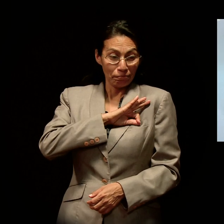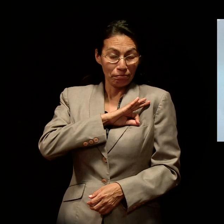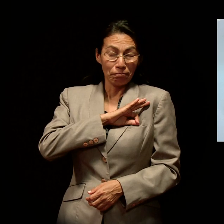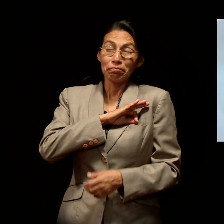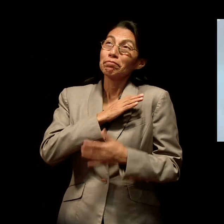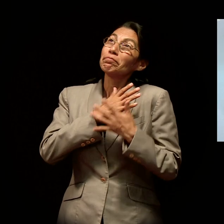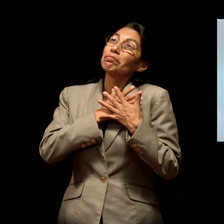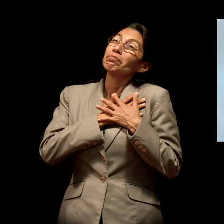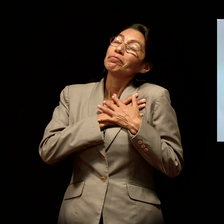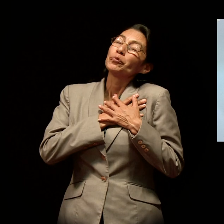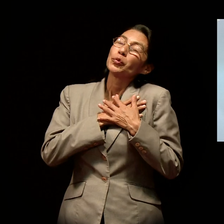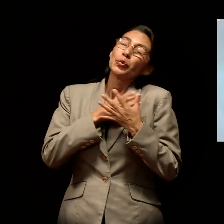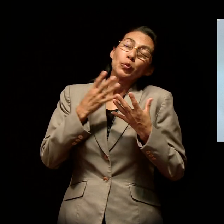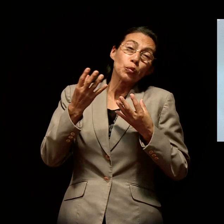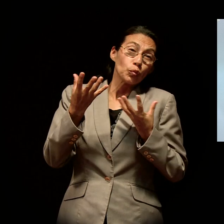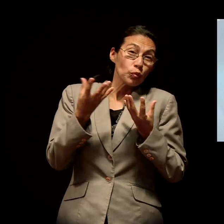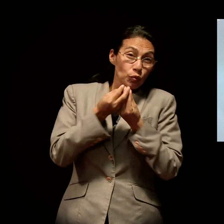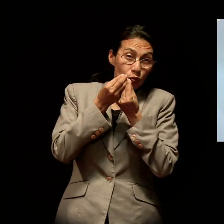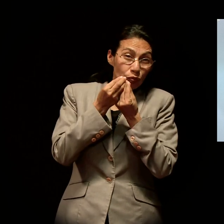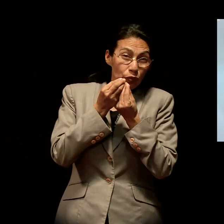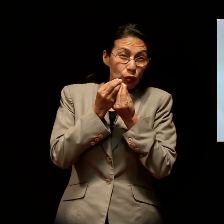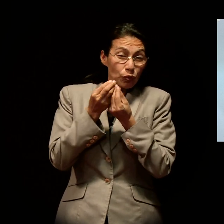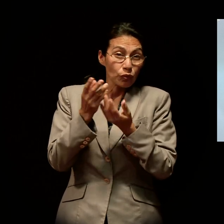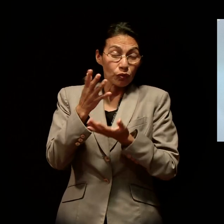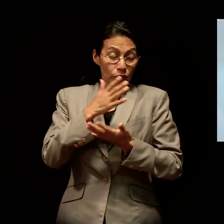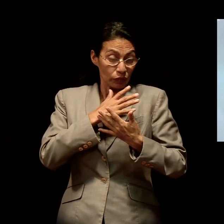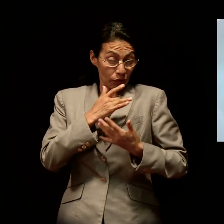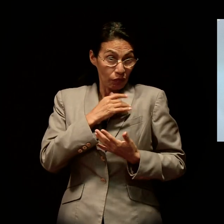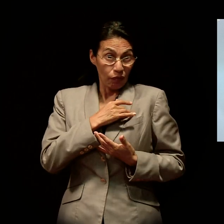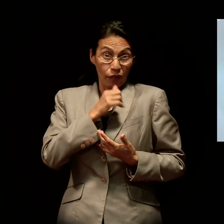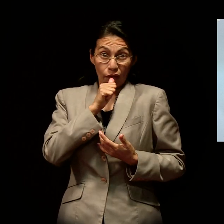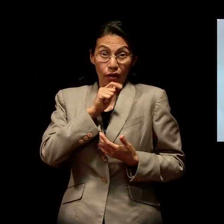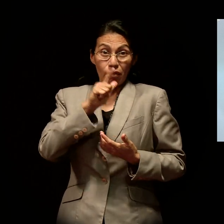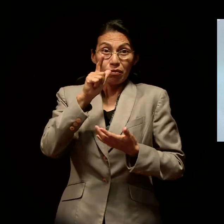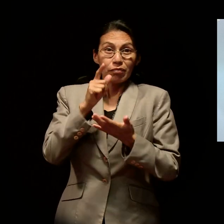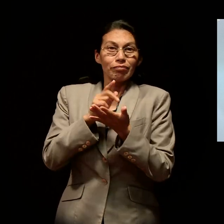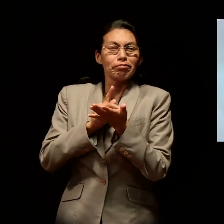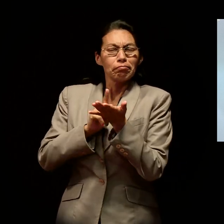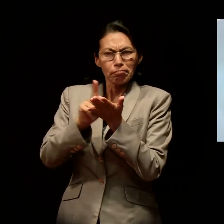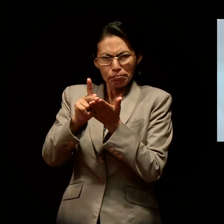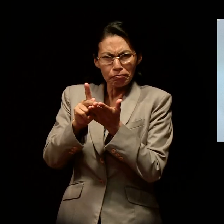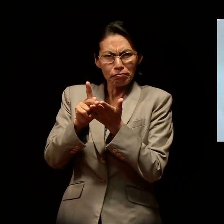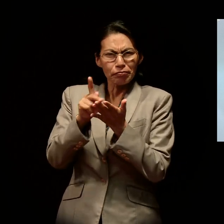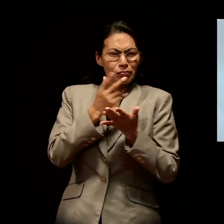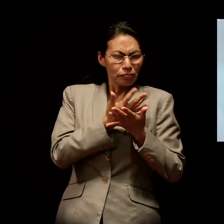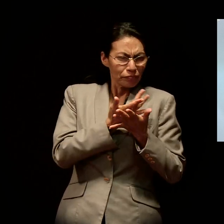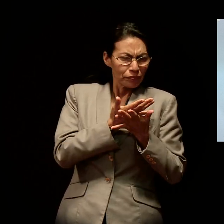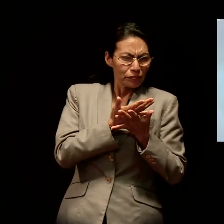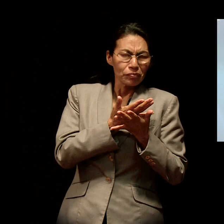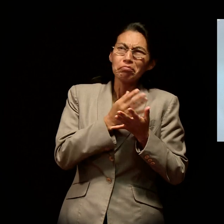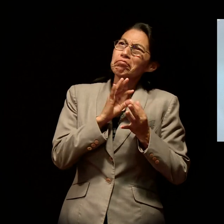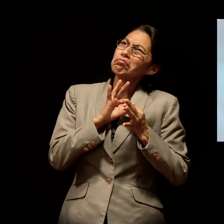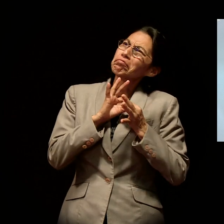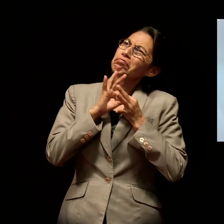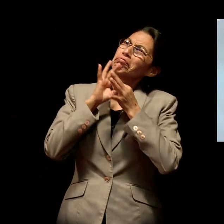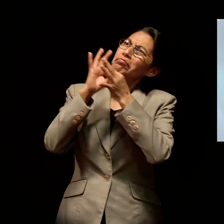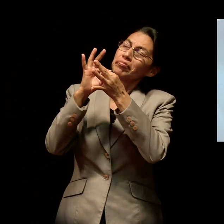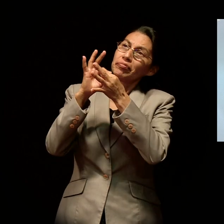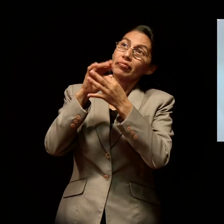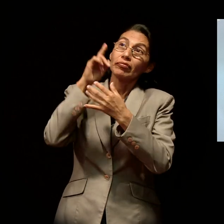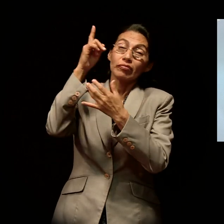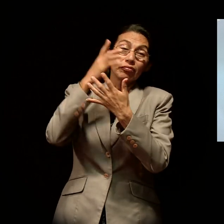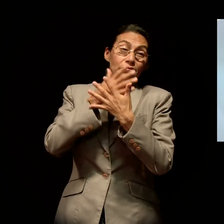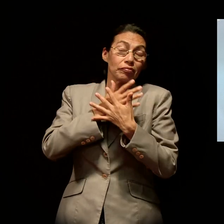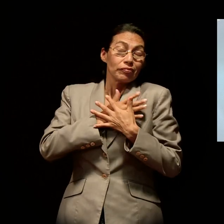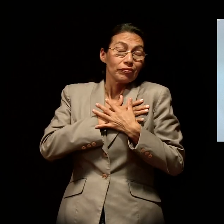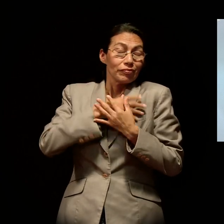la fe obra por el amor y purifica el alma y la esperanza no avergüenza Porque el amor de Dios